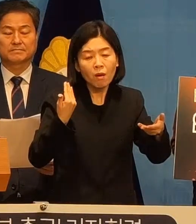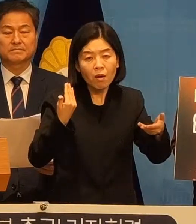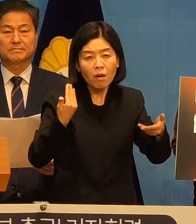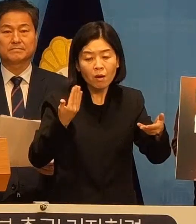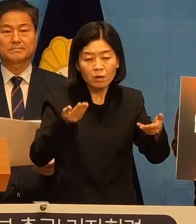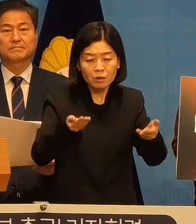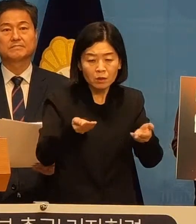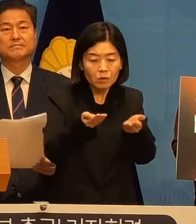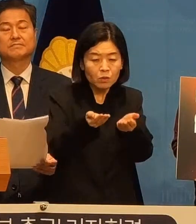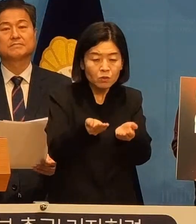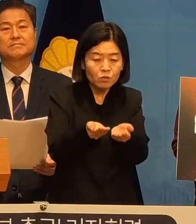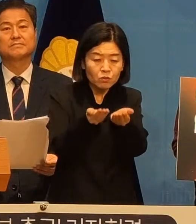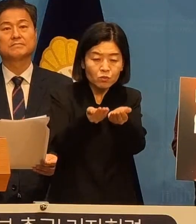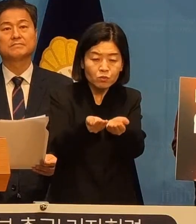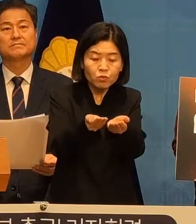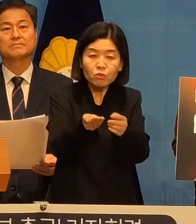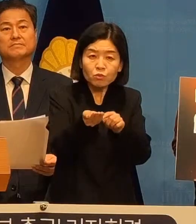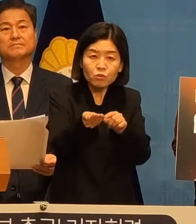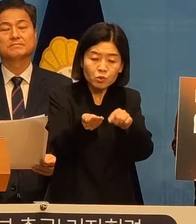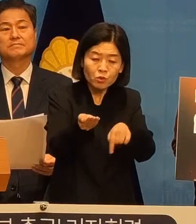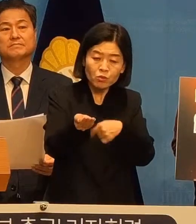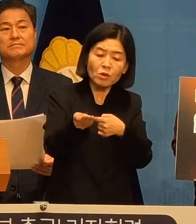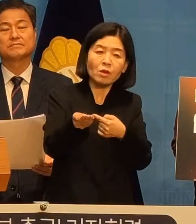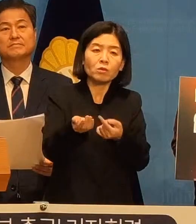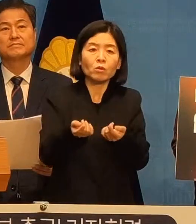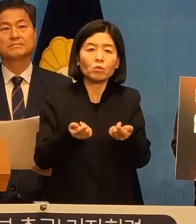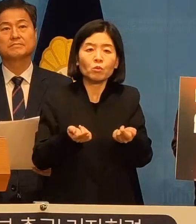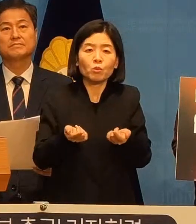조타 장치가 있어가지고 제어를 하게 되는데요.